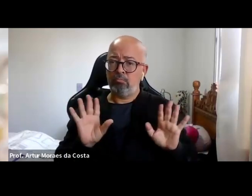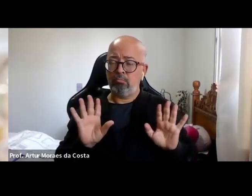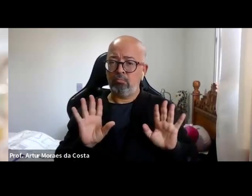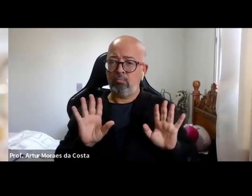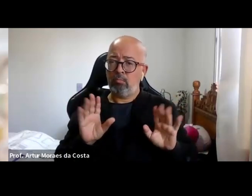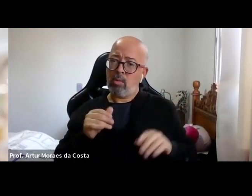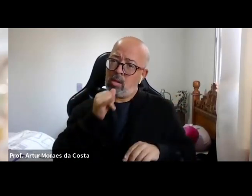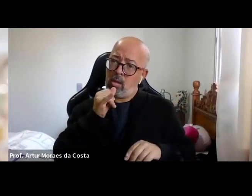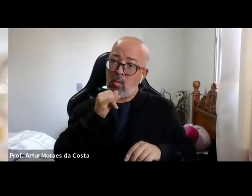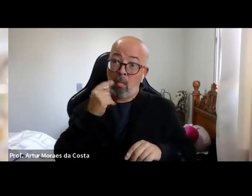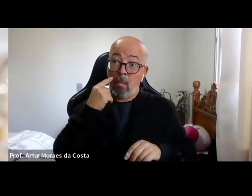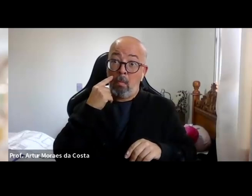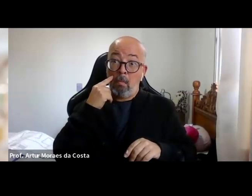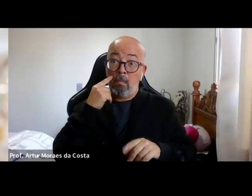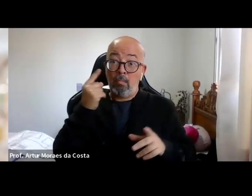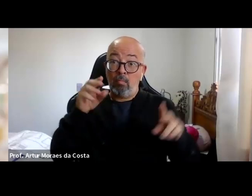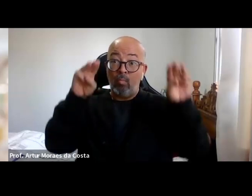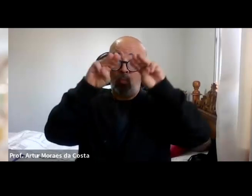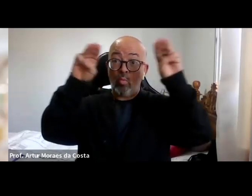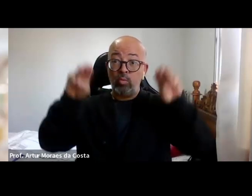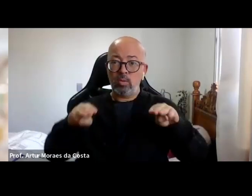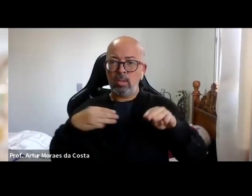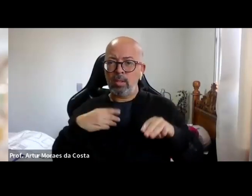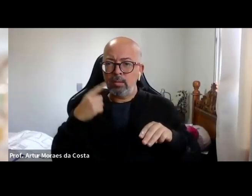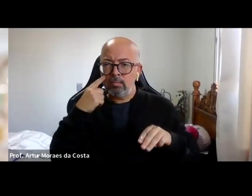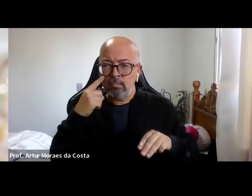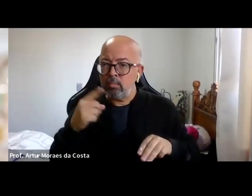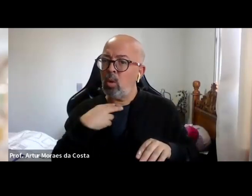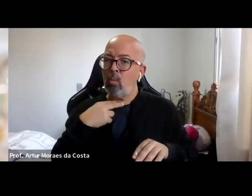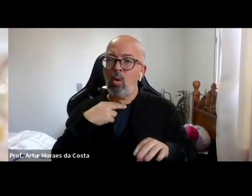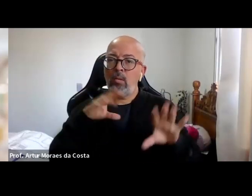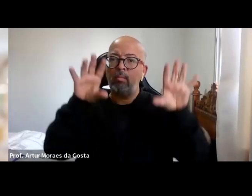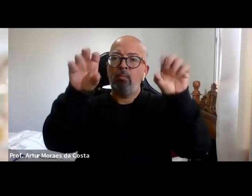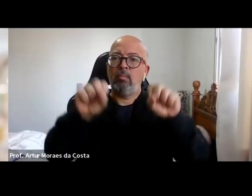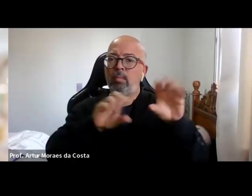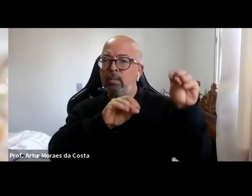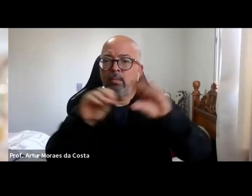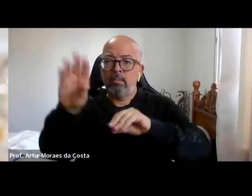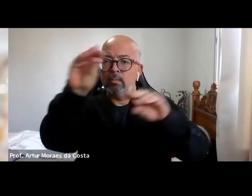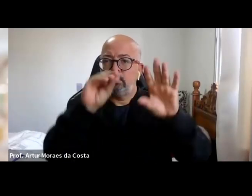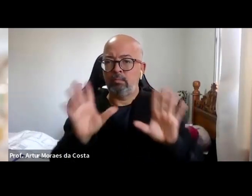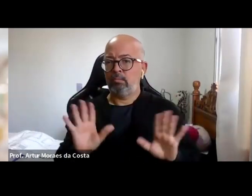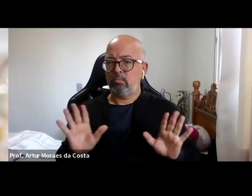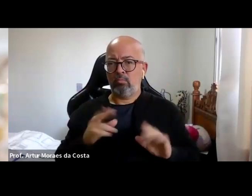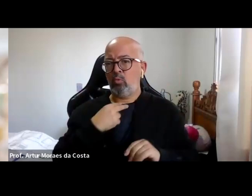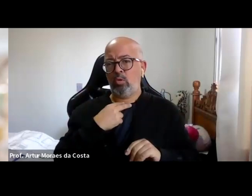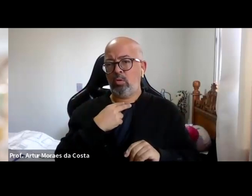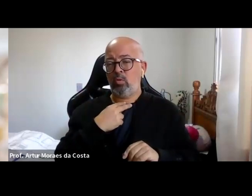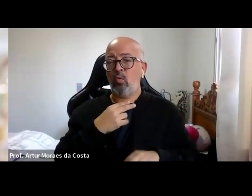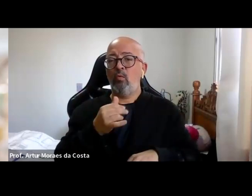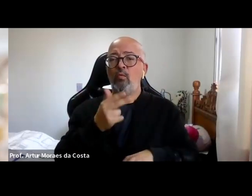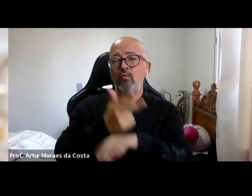eh frente a un a un a un vidrio eh yo pues simplemente no no no